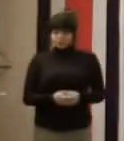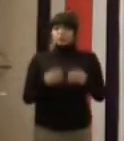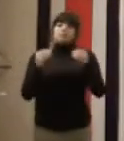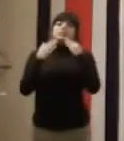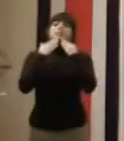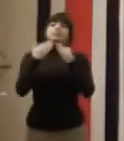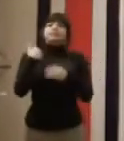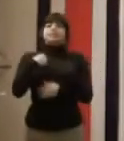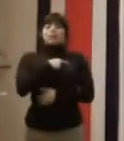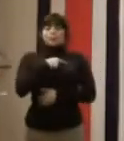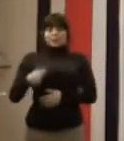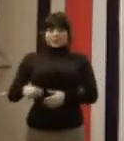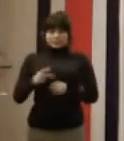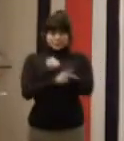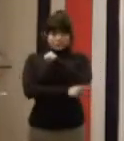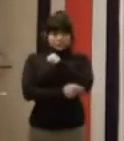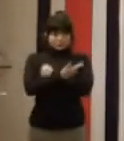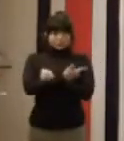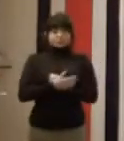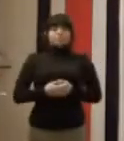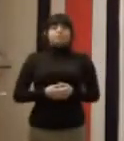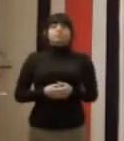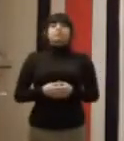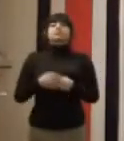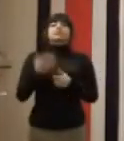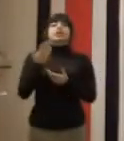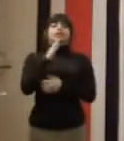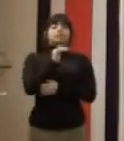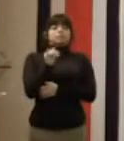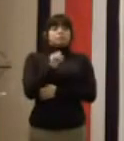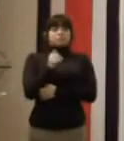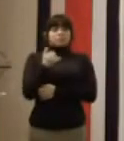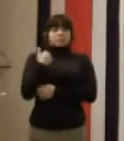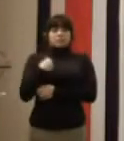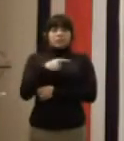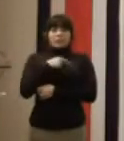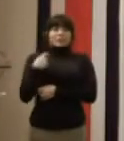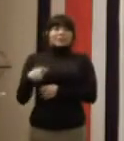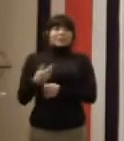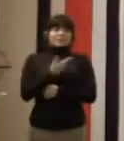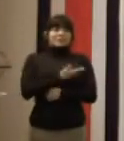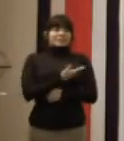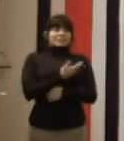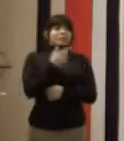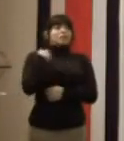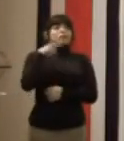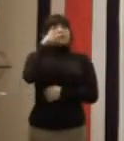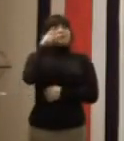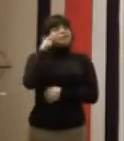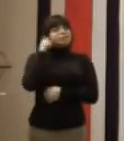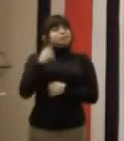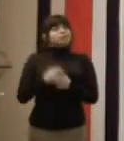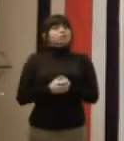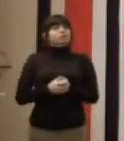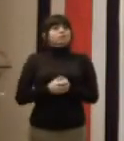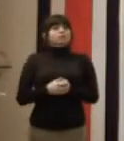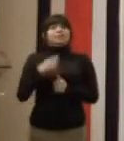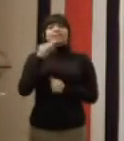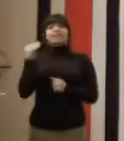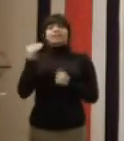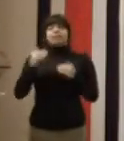Muchísimas gracias al señor Presidente de la República. Despedimos así al Presidente de la República, don Luis Guillermo Solís,